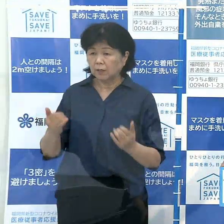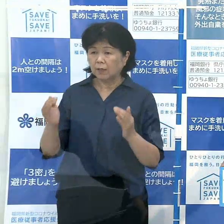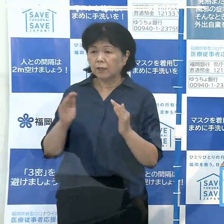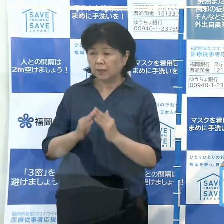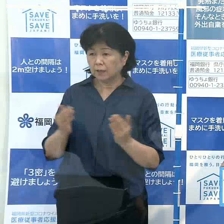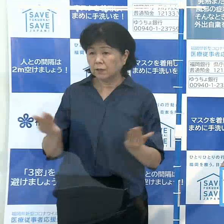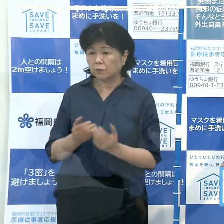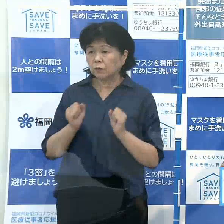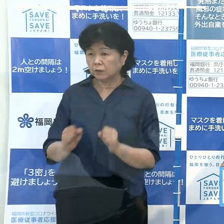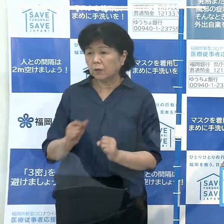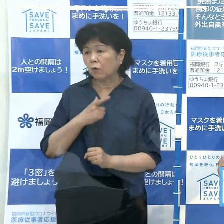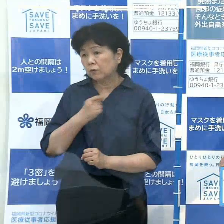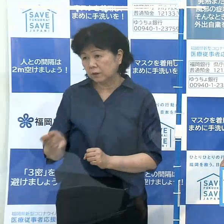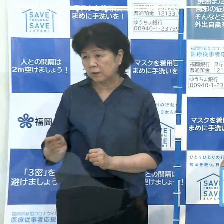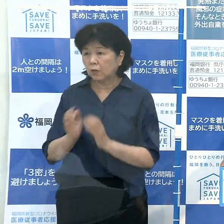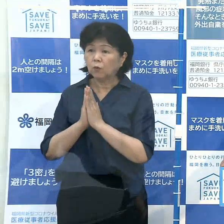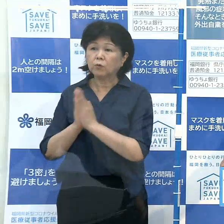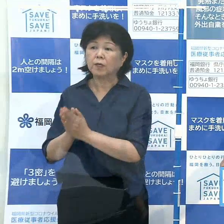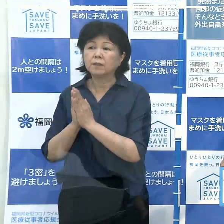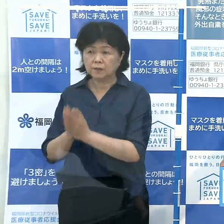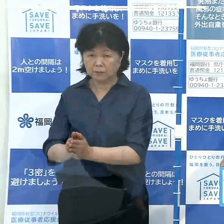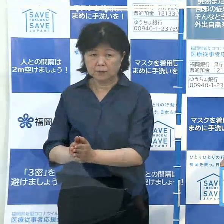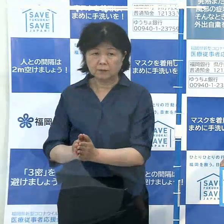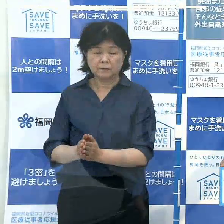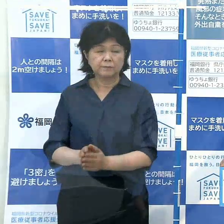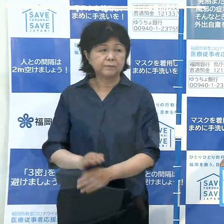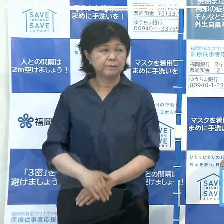やってるわけですけれども、